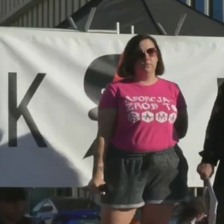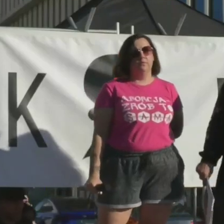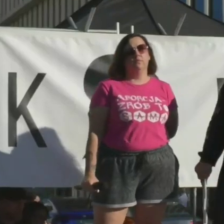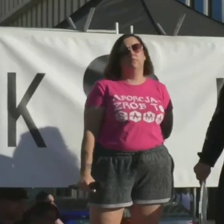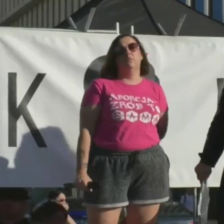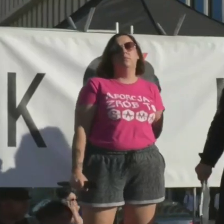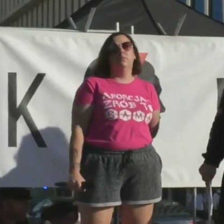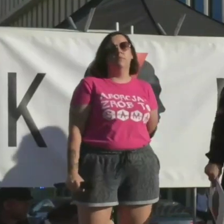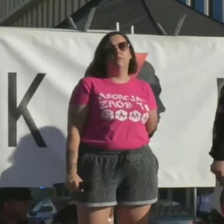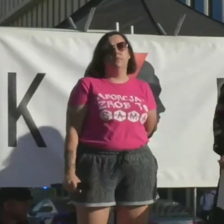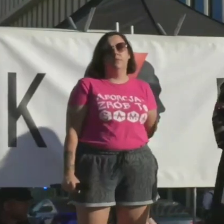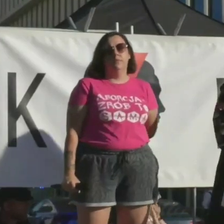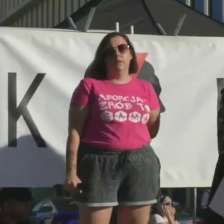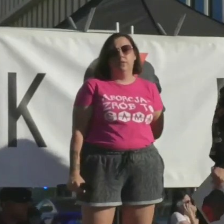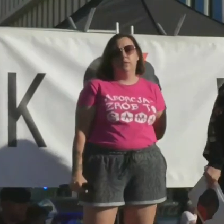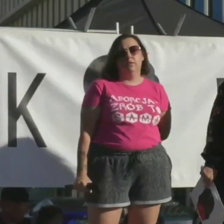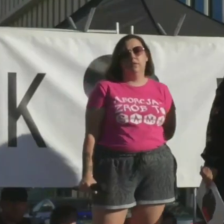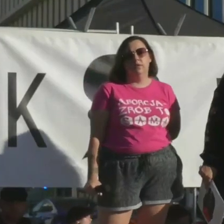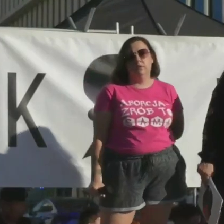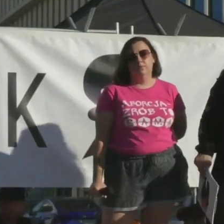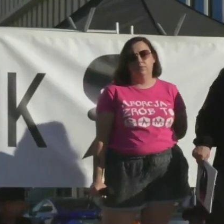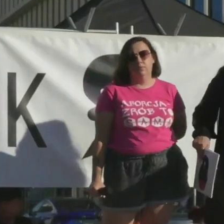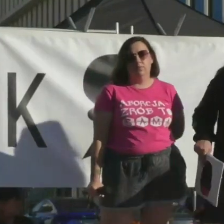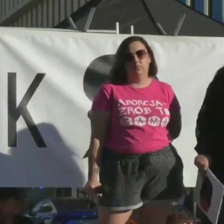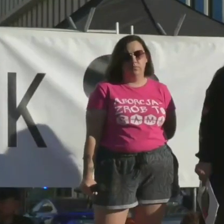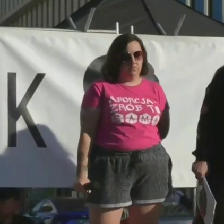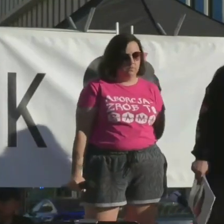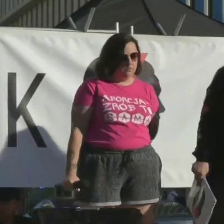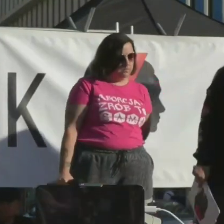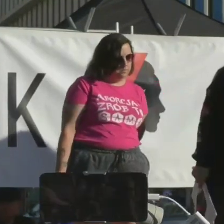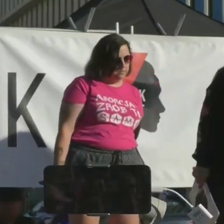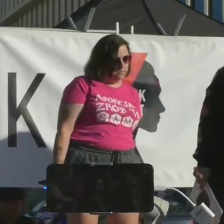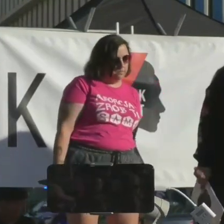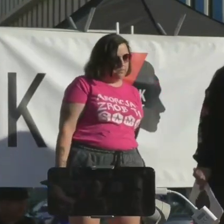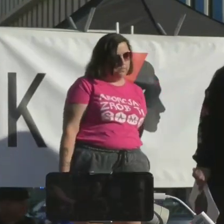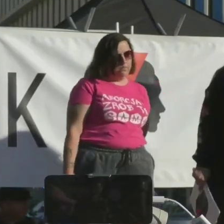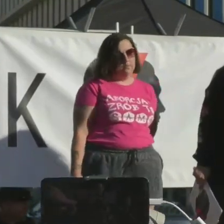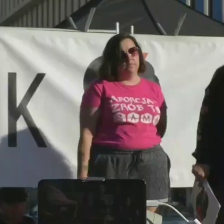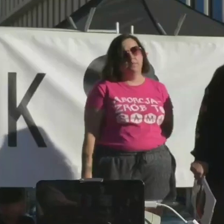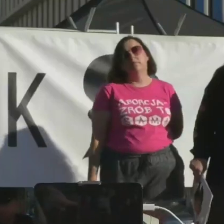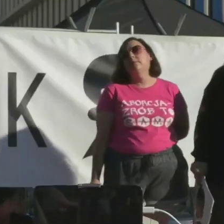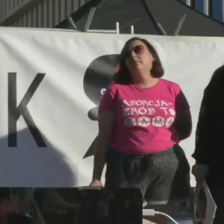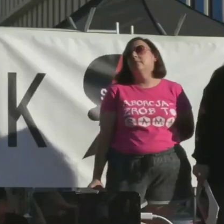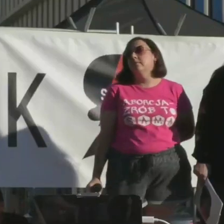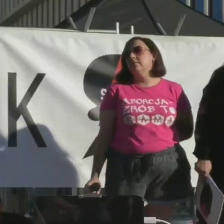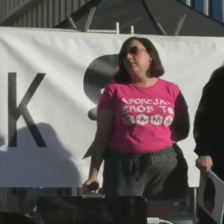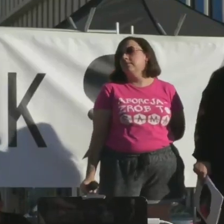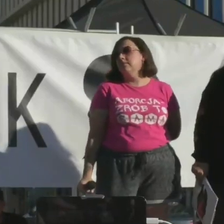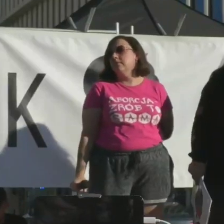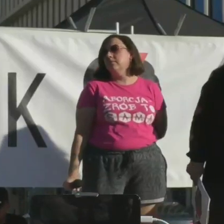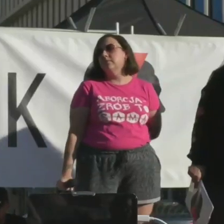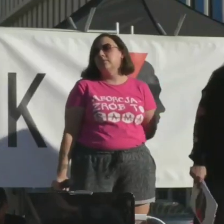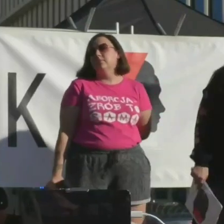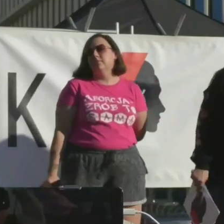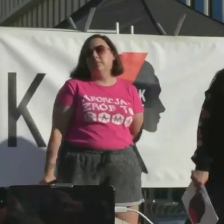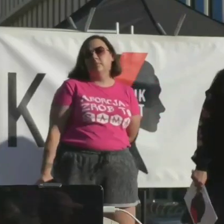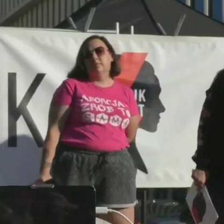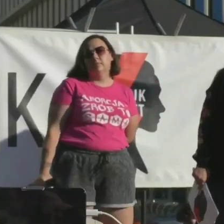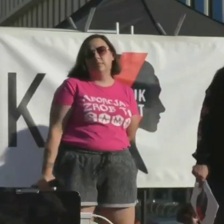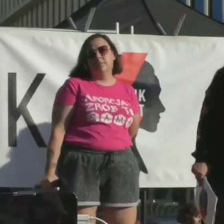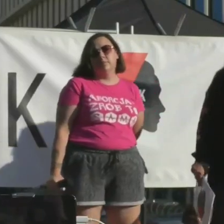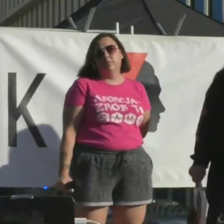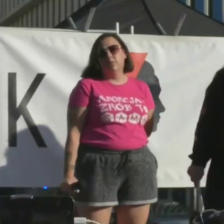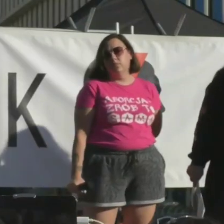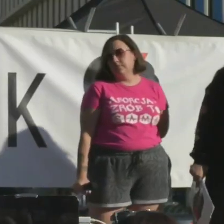nadzieje? Pamiętacie jak żeśmy stali w kolejkach do urn, co żeśmy wszyscy czuli, nadzieję i że w końcu będzie